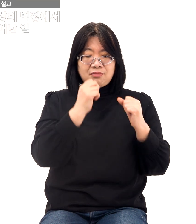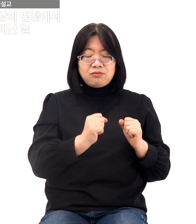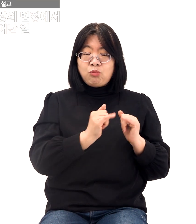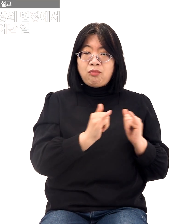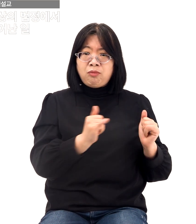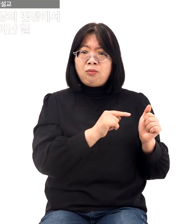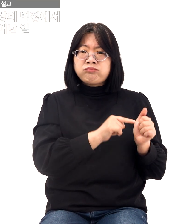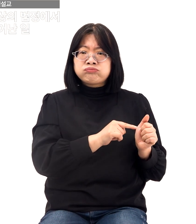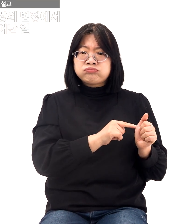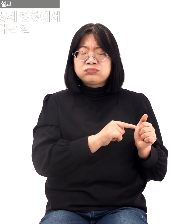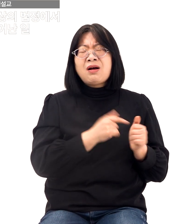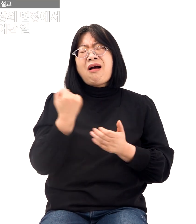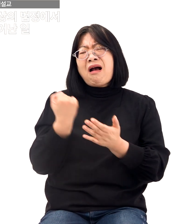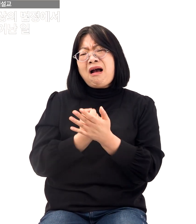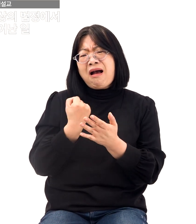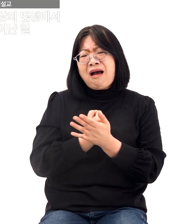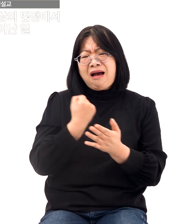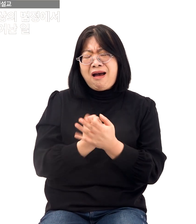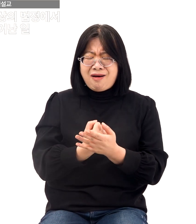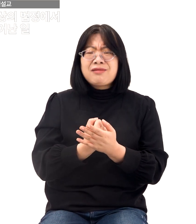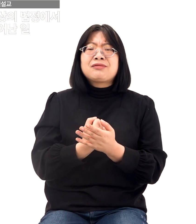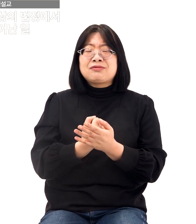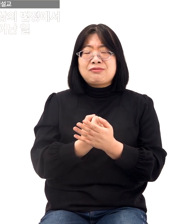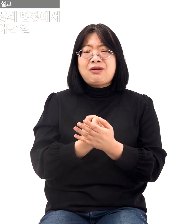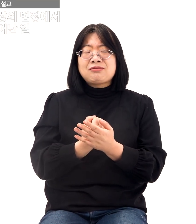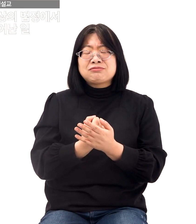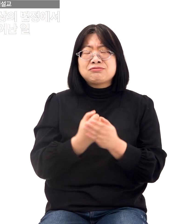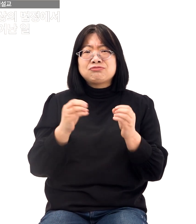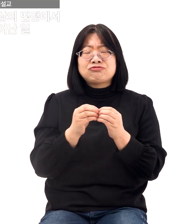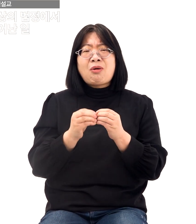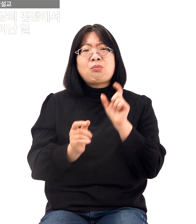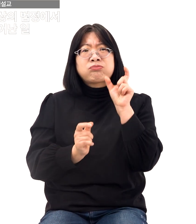사람을 애석하게도 뭐 이래가지고 응?